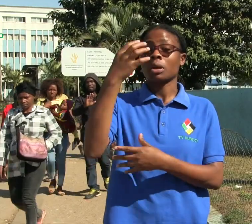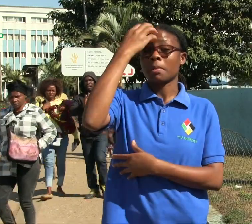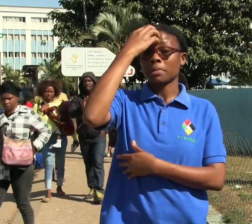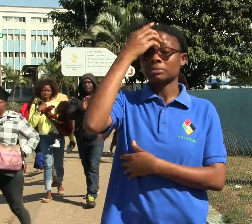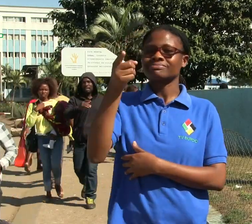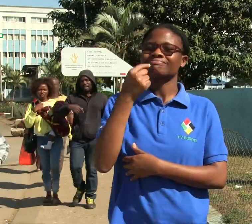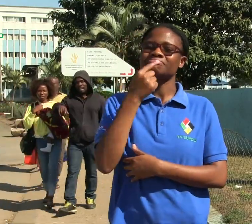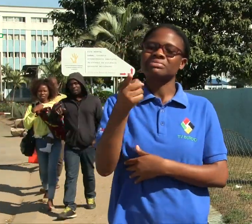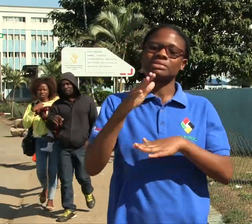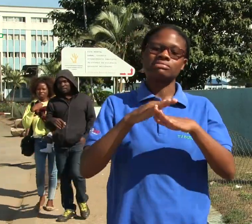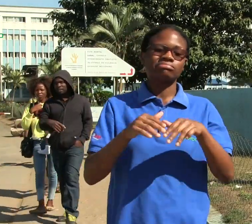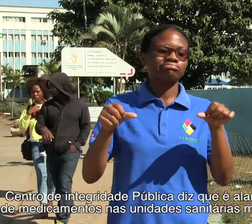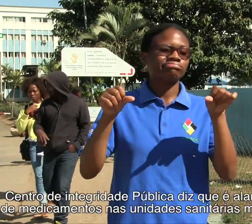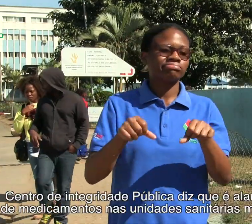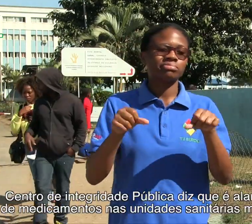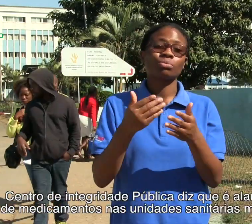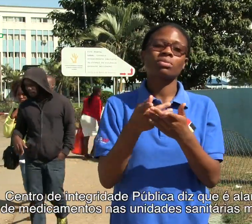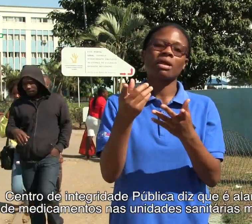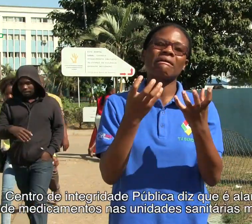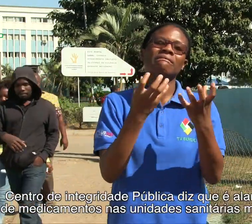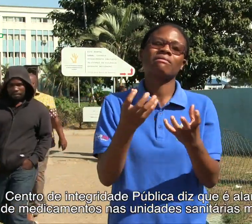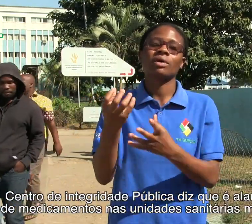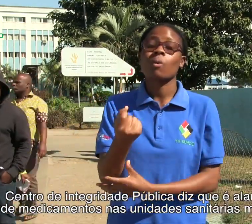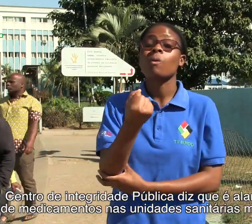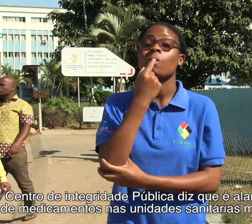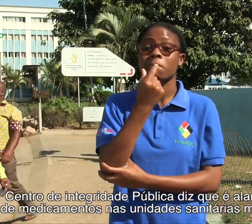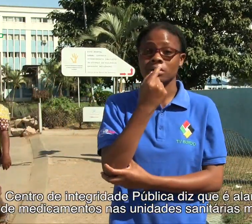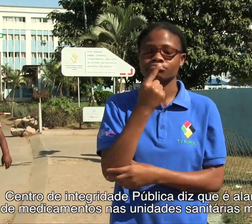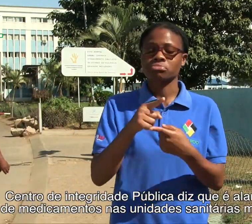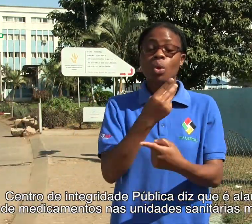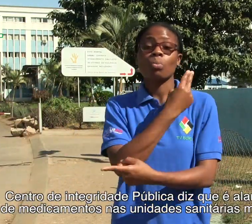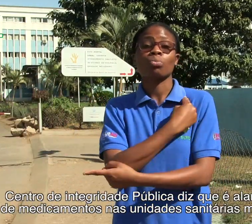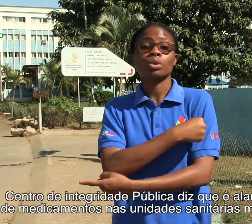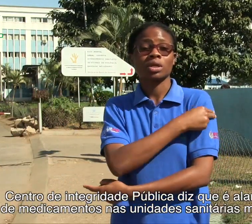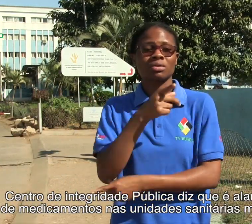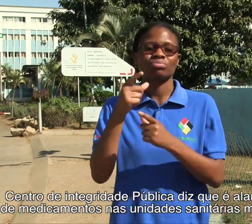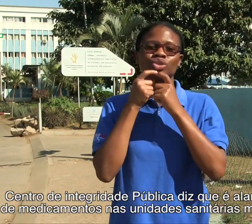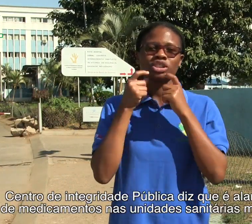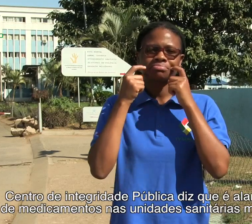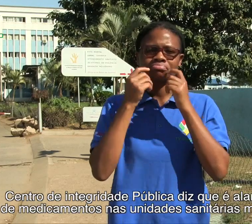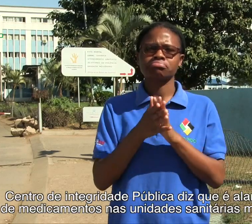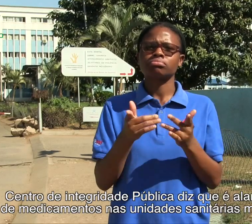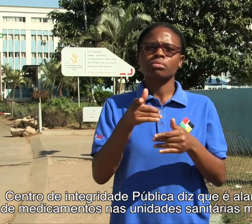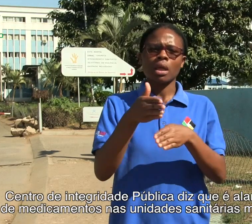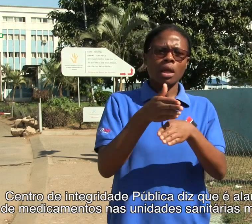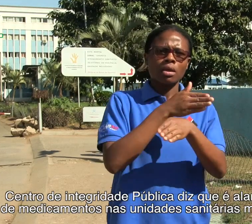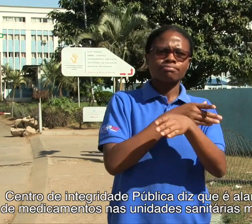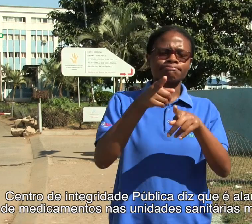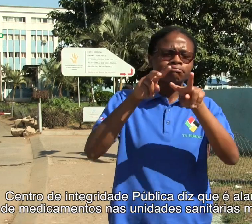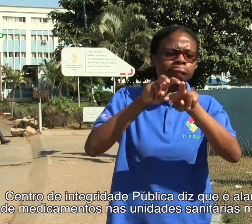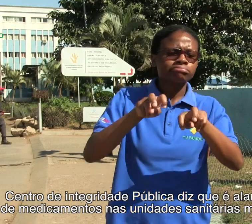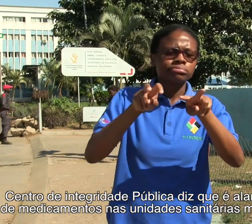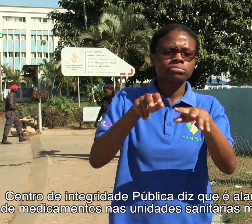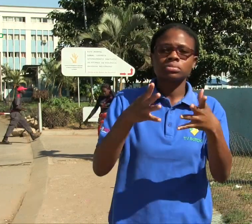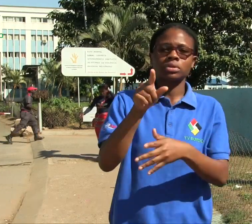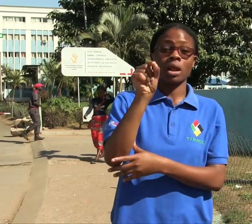O Centro de Integridade Pública diz que é alarmante a falta de medicamentos nas unidades sanitárias moçambicanas. São